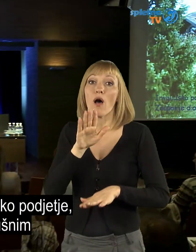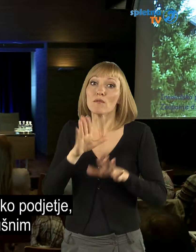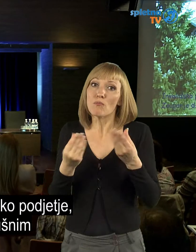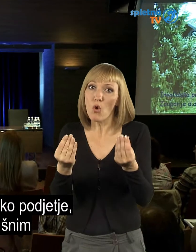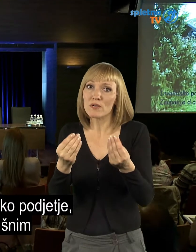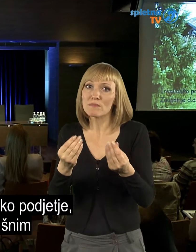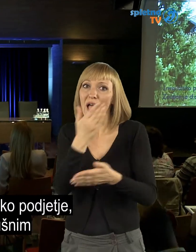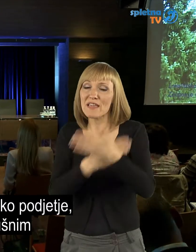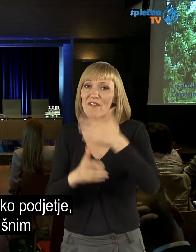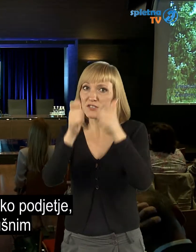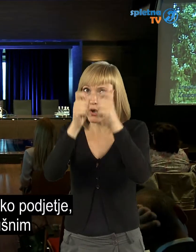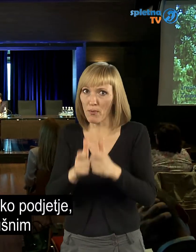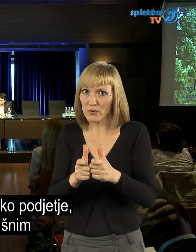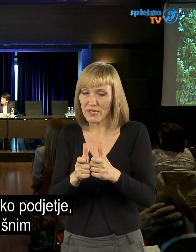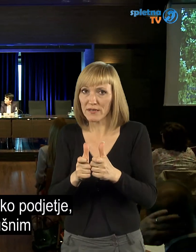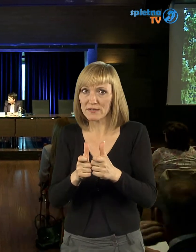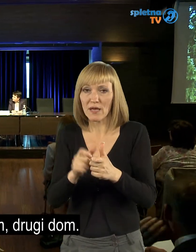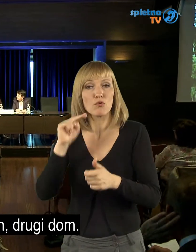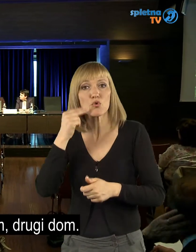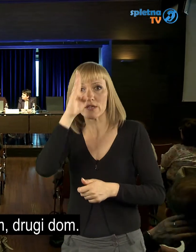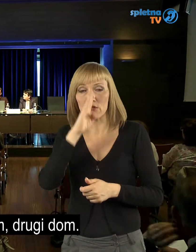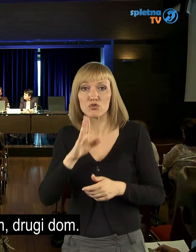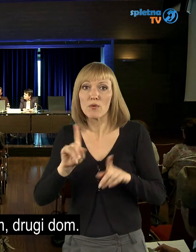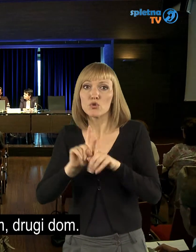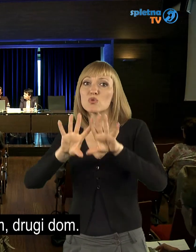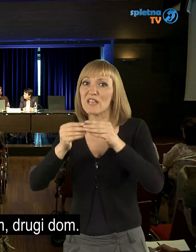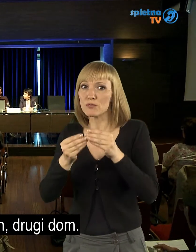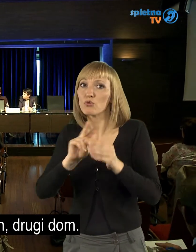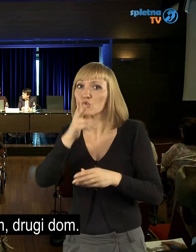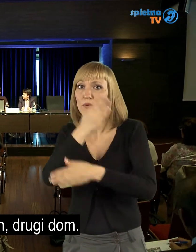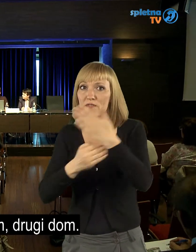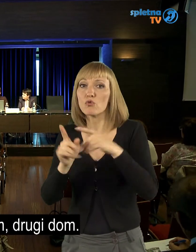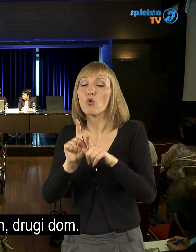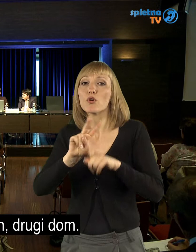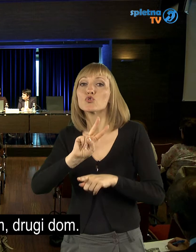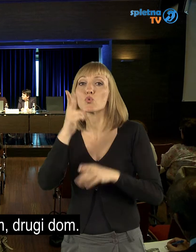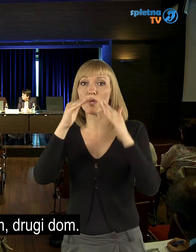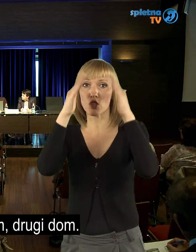marsikomu je invalidsko podjetje gluhim in naglušnim in nasplošnim invalidom drugi dom.